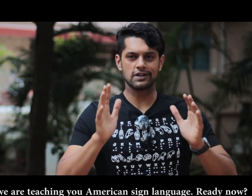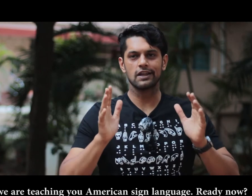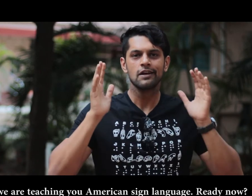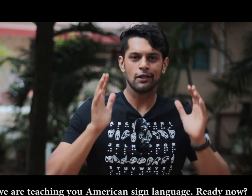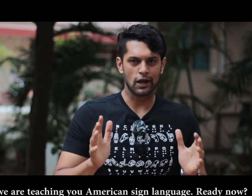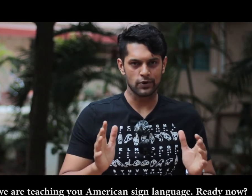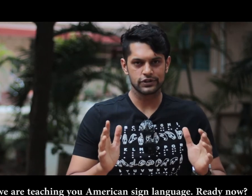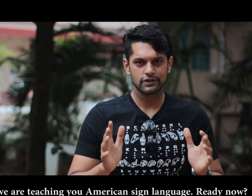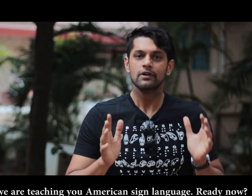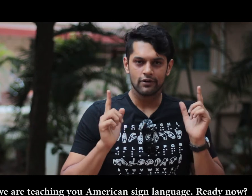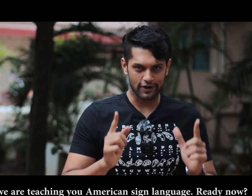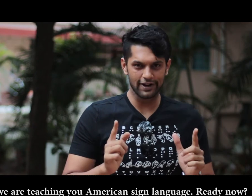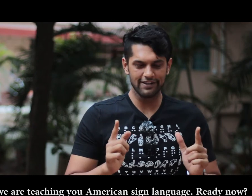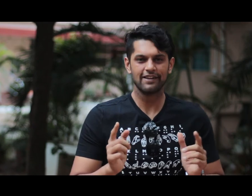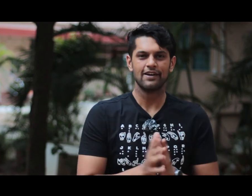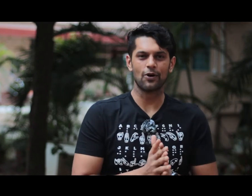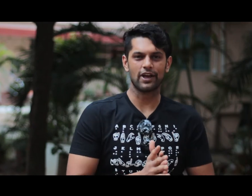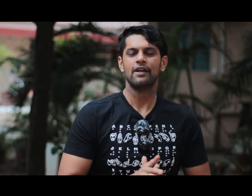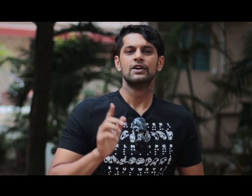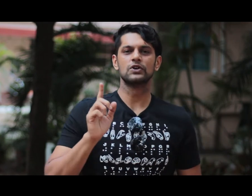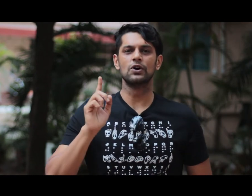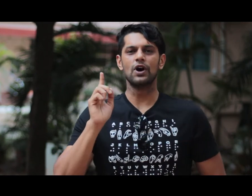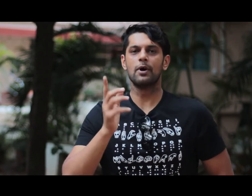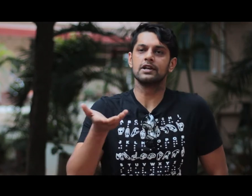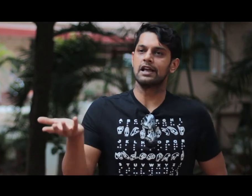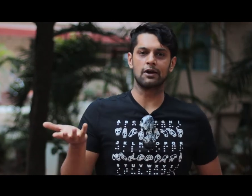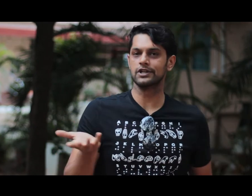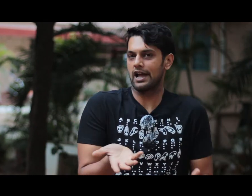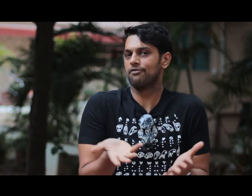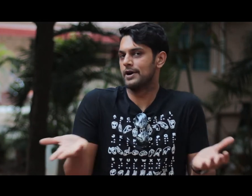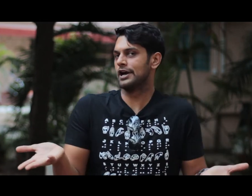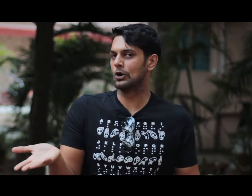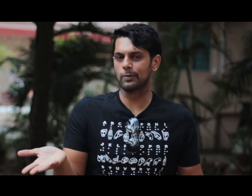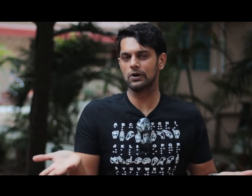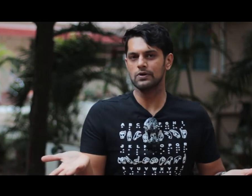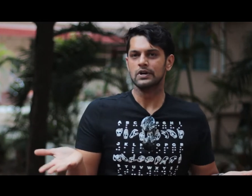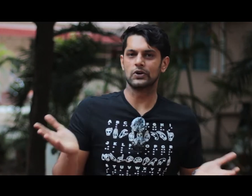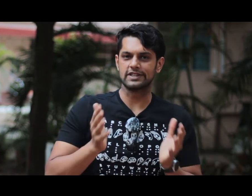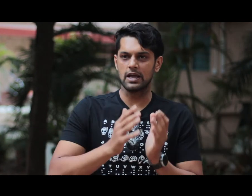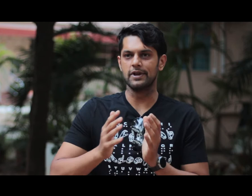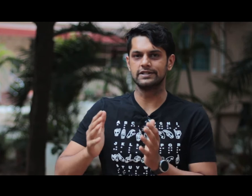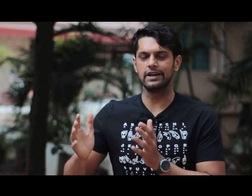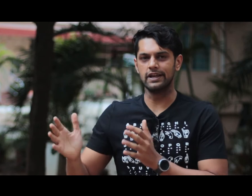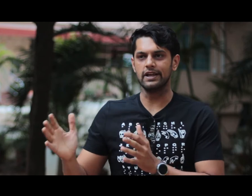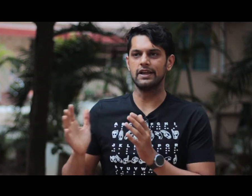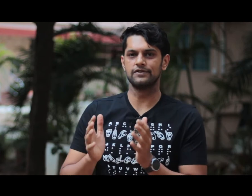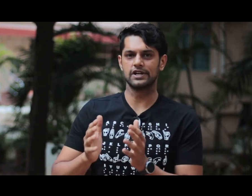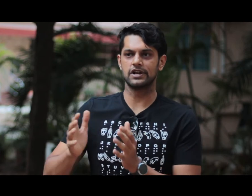ಸೈನ್ ಲ್ಯಾಂಗ್ವೇಜ್. ರೆಡಿನಾ? ಓಕೆ. ಸೊ ಅಮೇರಿಕನ್ ಸೈನ್ ಲ್ಯಾಂಗ್ವೇಜ್ ಅಂದರೆ ಆಲ್ಫಾಬೆಟ್ಸೇ ಹೇಳ್ಕೊಡ್ಬೇಕು. ಸೊ ಇಟ್ಸ್ ಎ ಬಿ ಸಿ ಡಿ ಇ ಎಫ್ ಜಿ ಎಚ್ ಐ ಜೆ